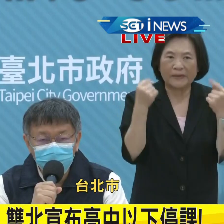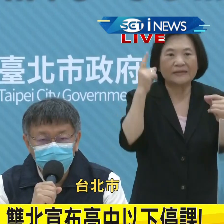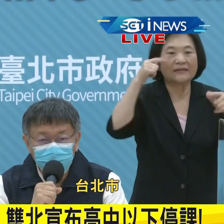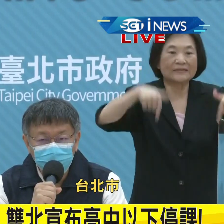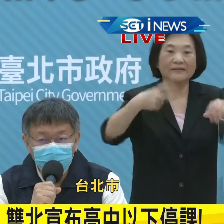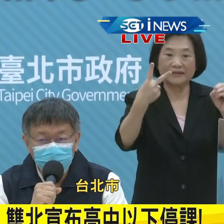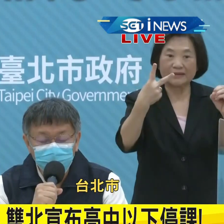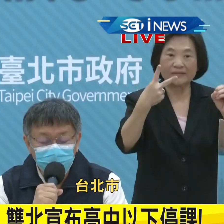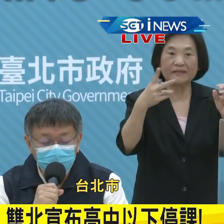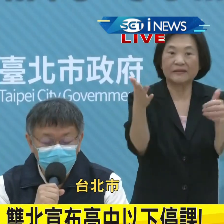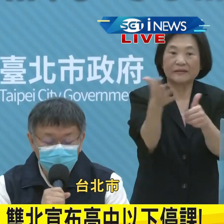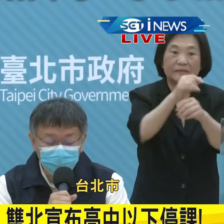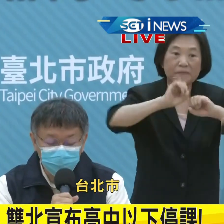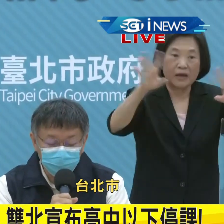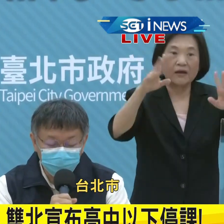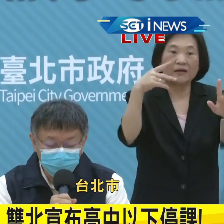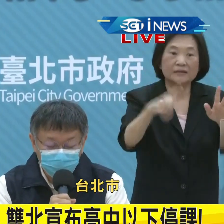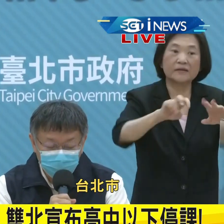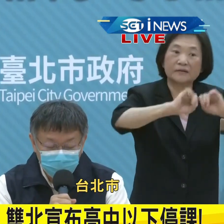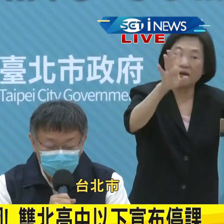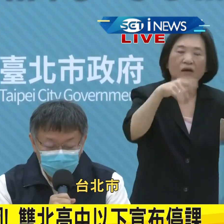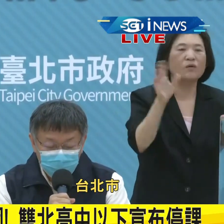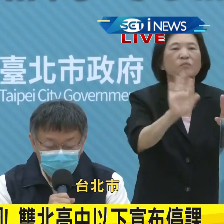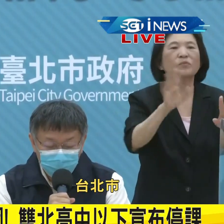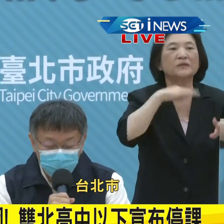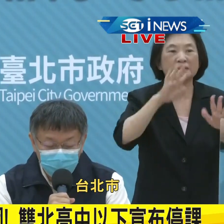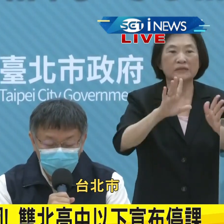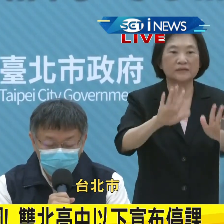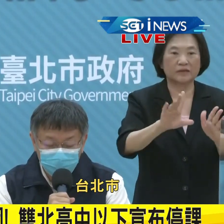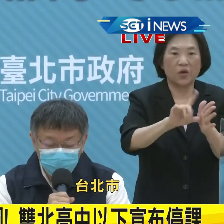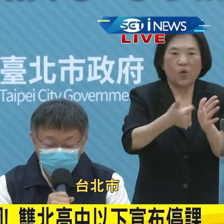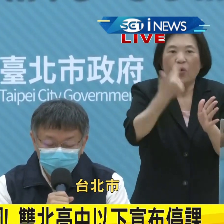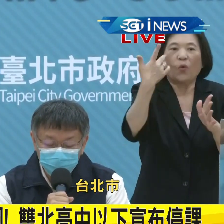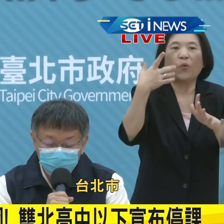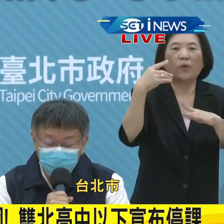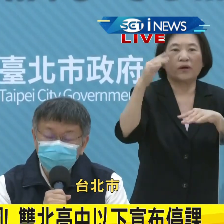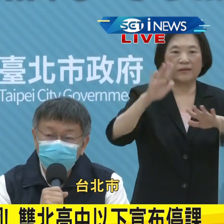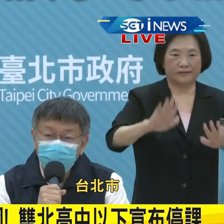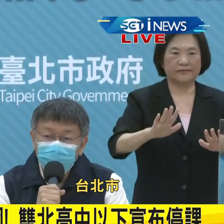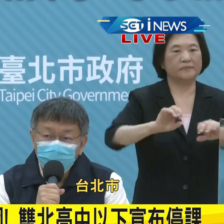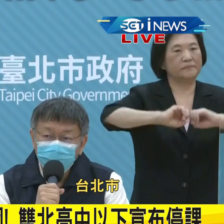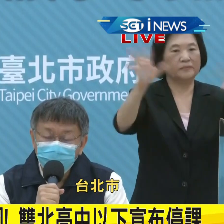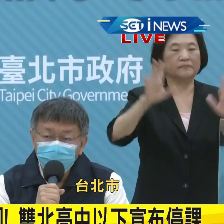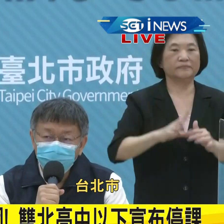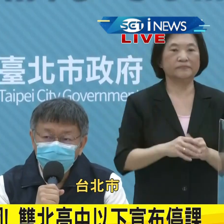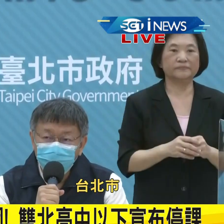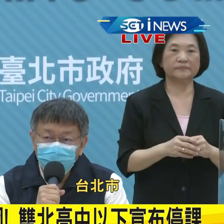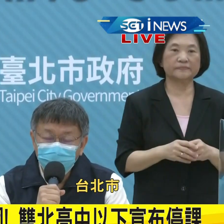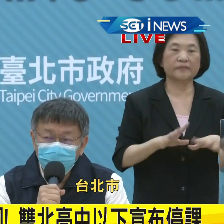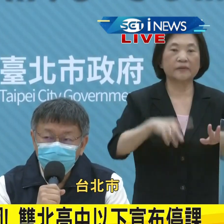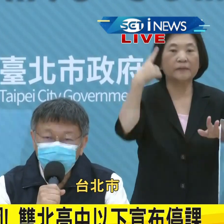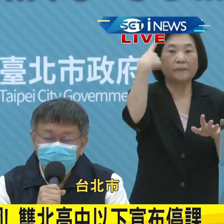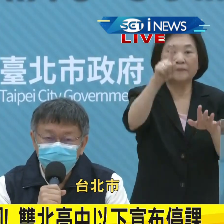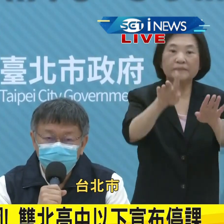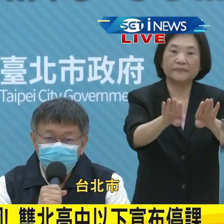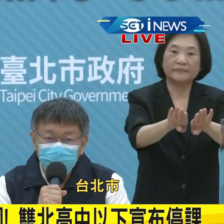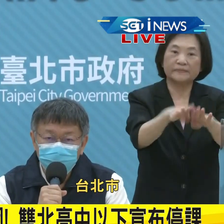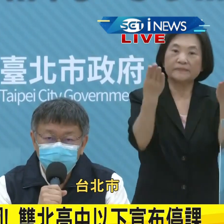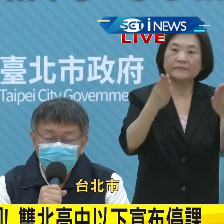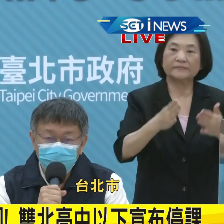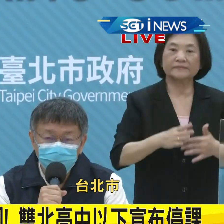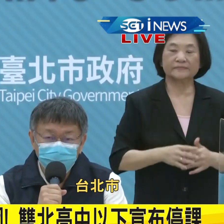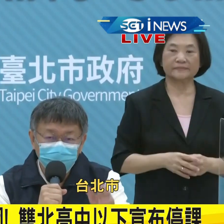疫情指挥中心哈之后，我们再去宣布。那我们要宣布是这样，从明天开始